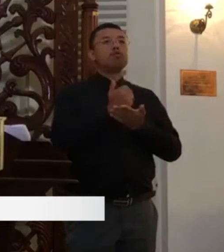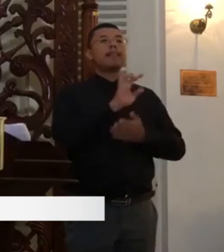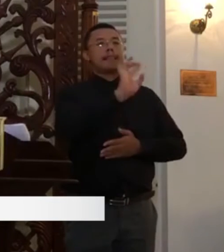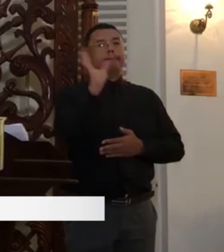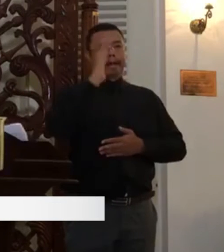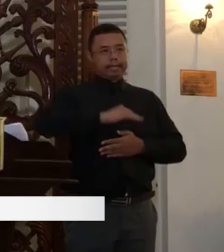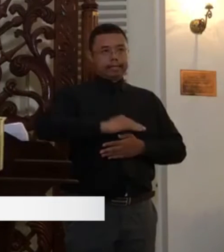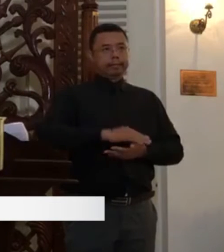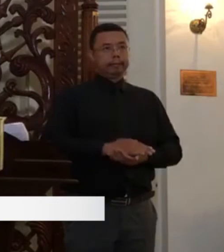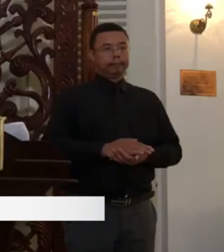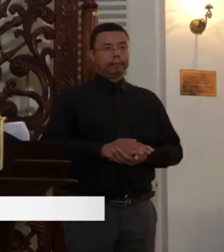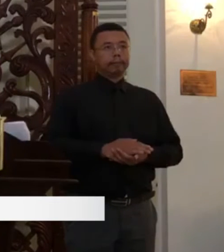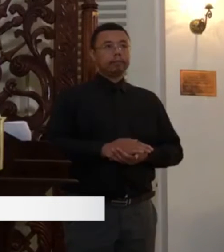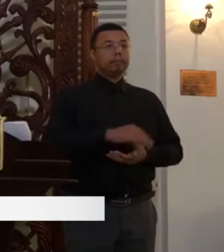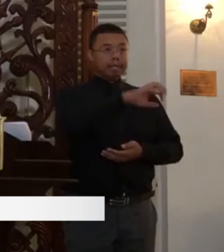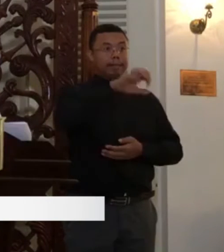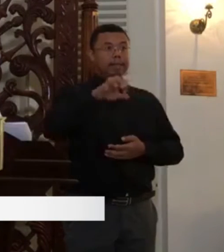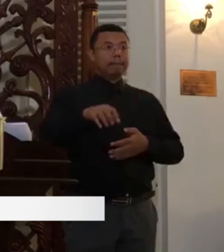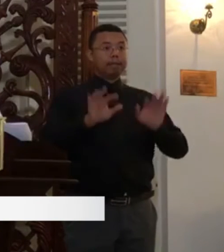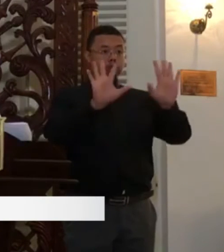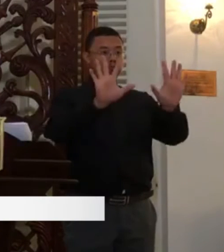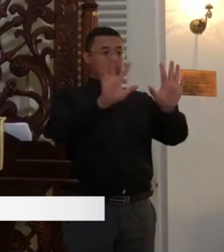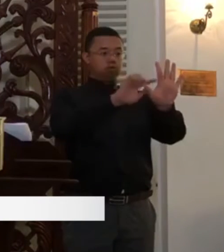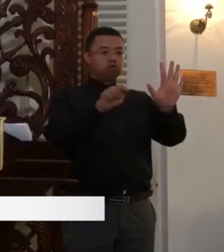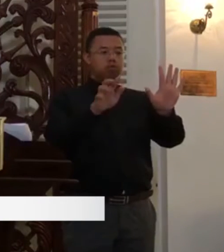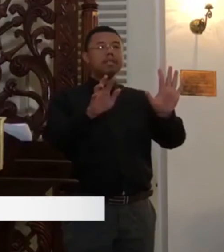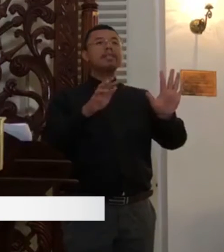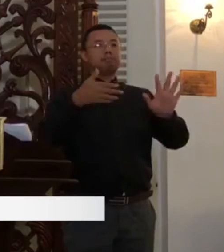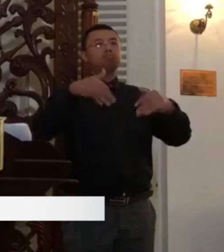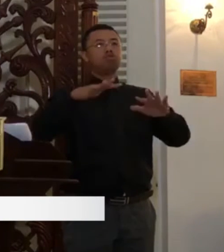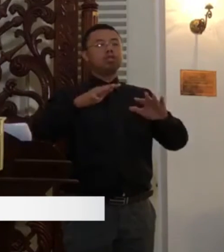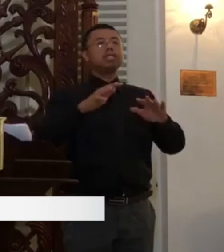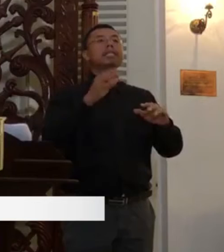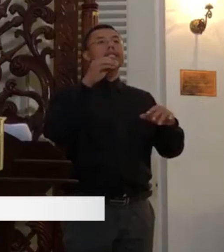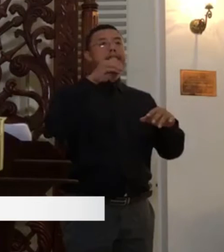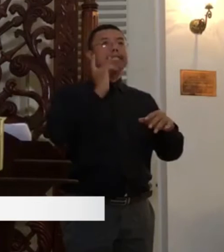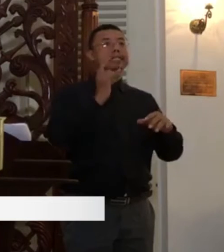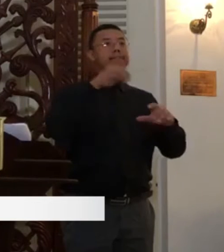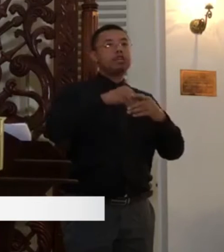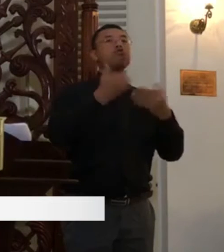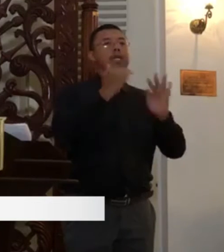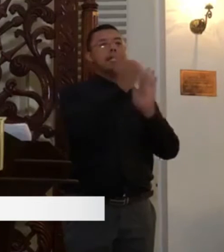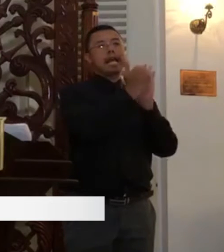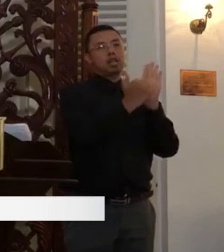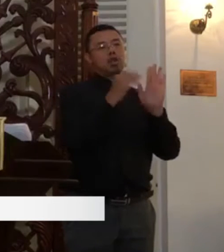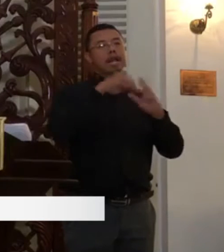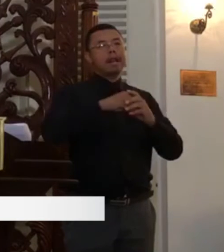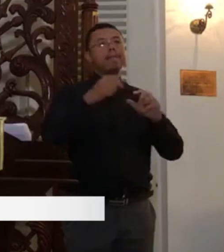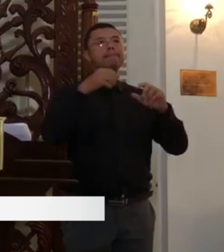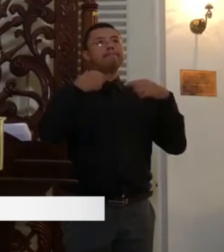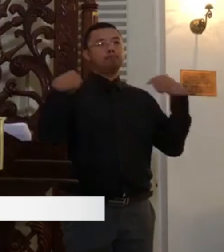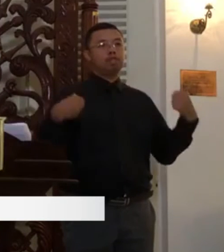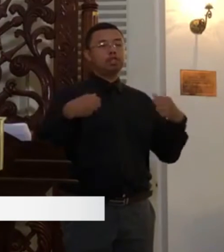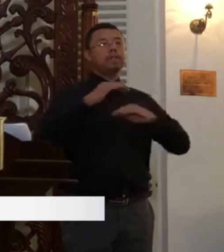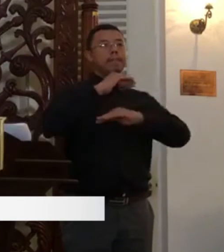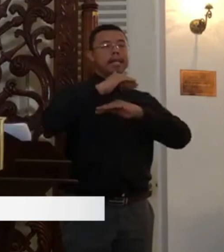sehari-hari. Di tempat-tempat di mana dikecualikan, di sini diatur dalam peraturan gubernur